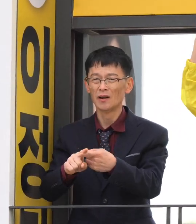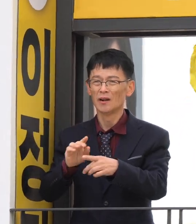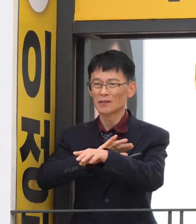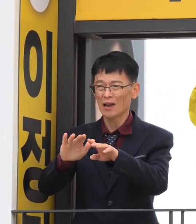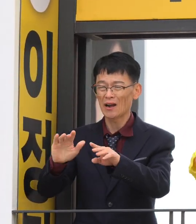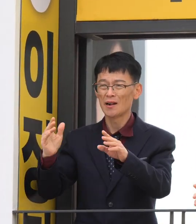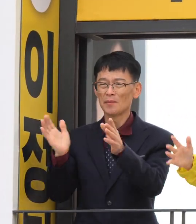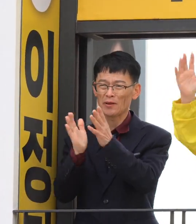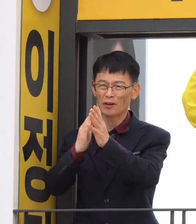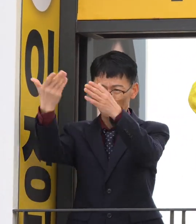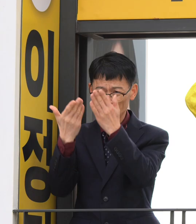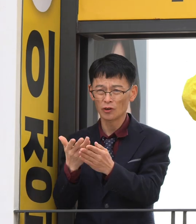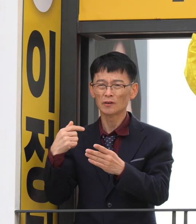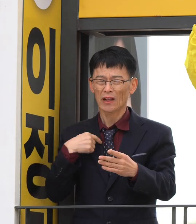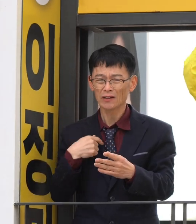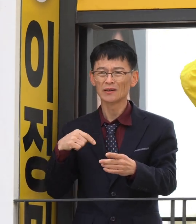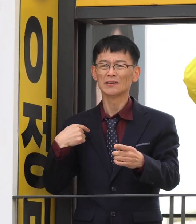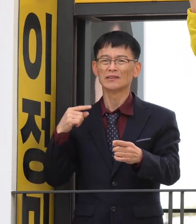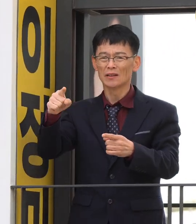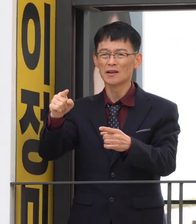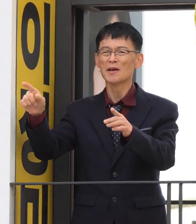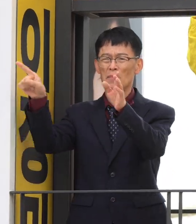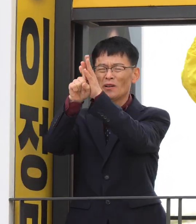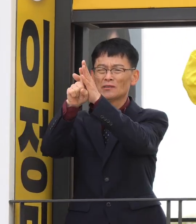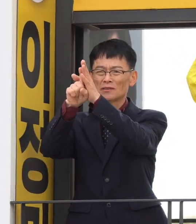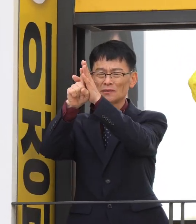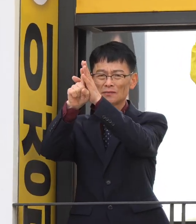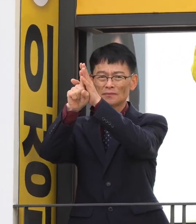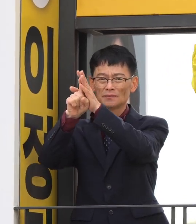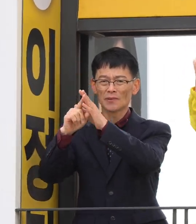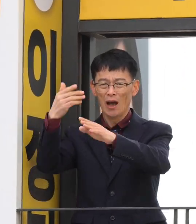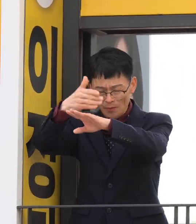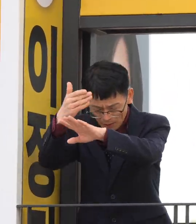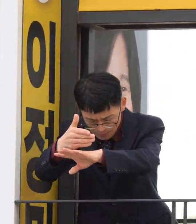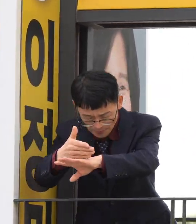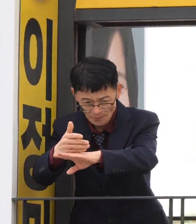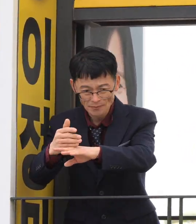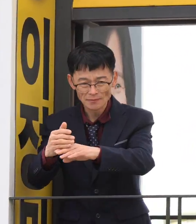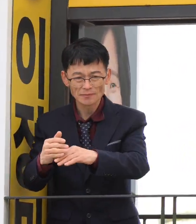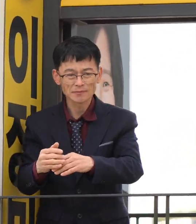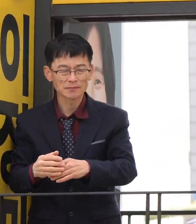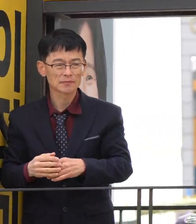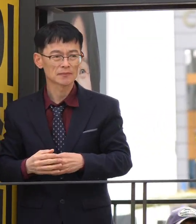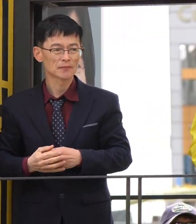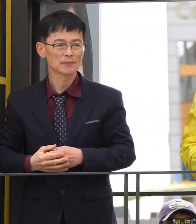전부 박수를 보낼 것이라고 저는 믿고 있습니다. 여러분 감사합니다.